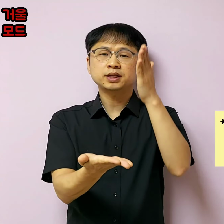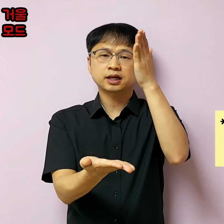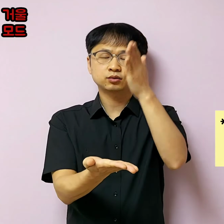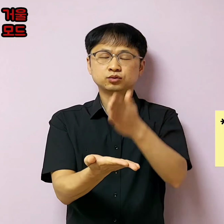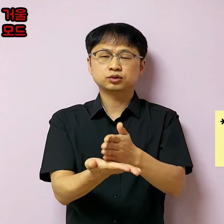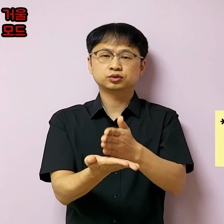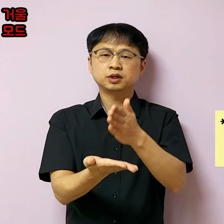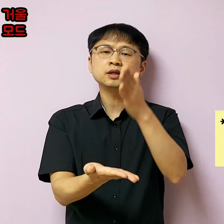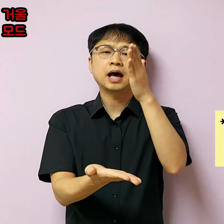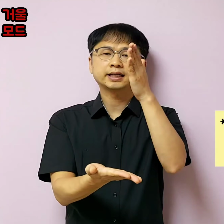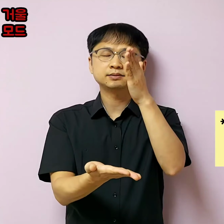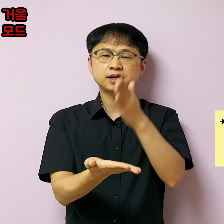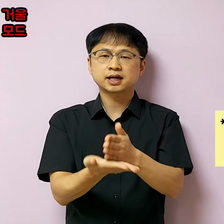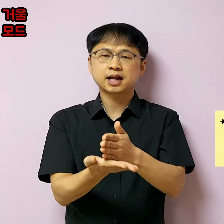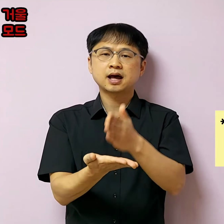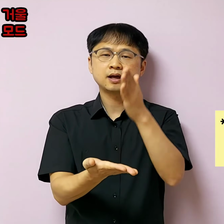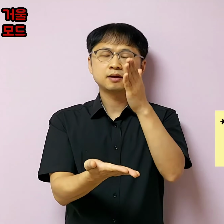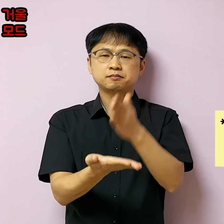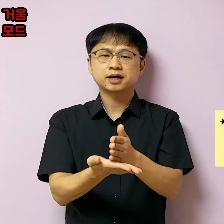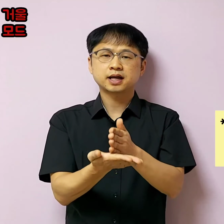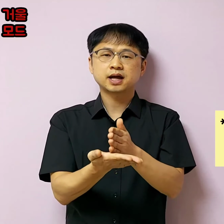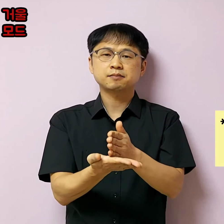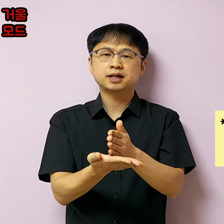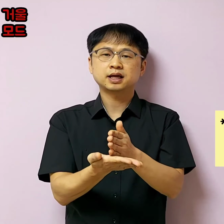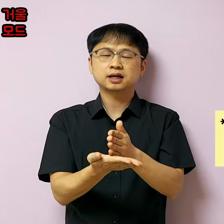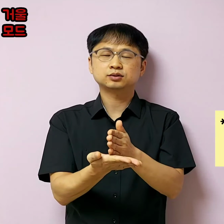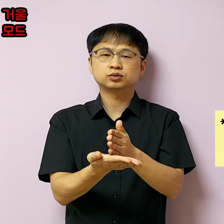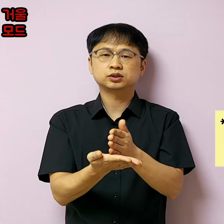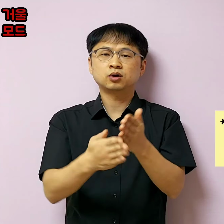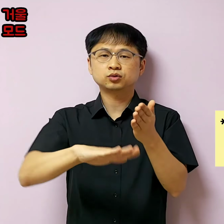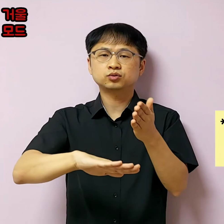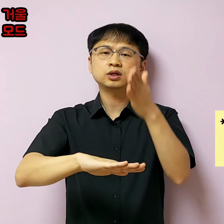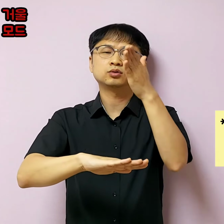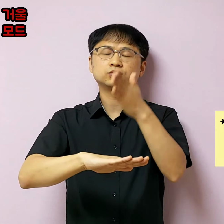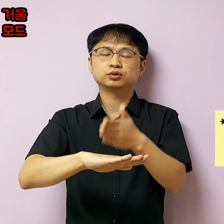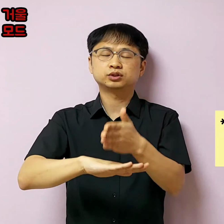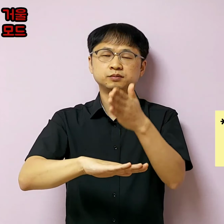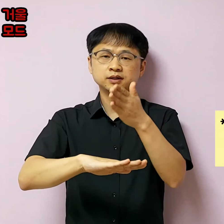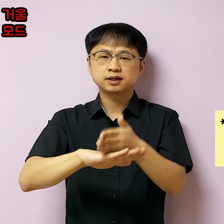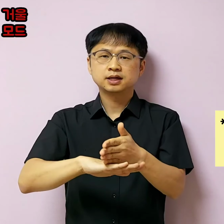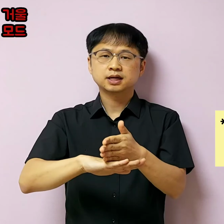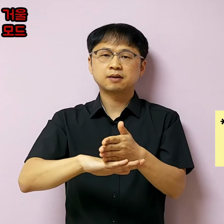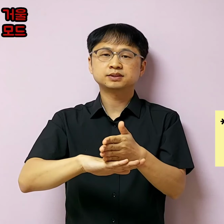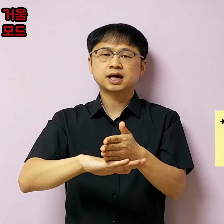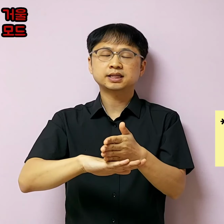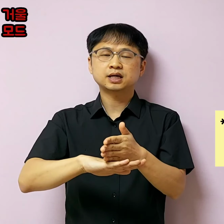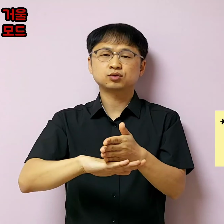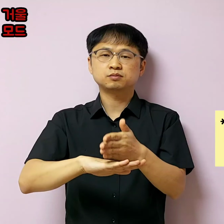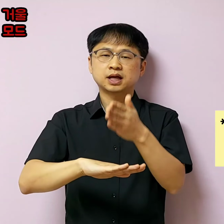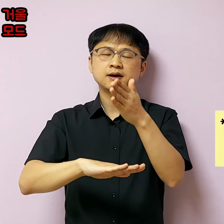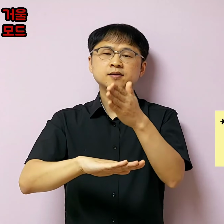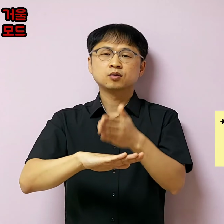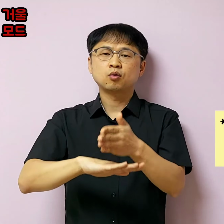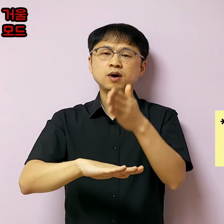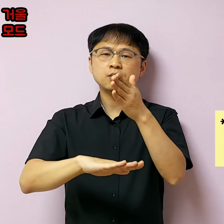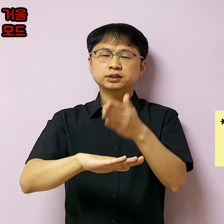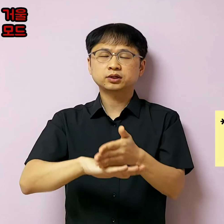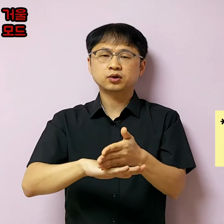손바닥에 두들겨 주면 하지 말아라, 말다라는 수어죠. 손등에 두들겨 주시면 감사하다 수어입니다. 고마웠어요